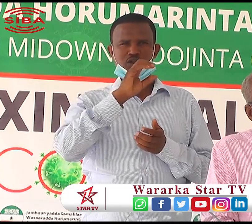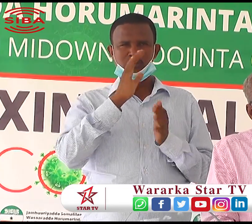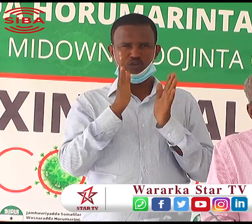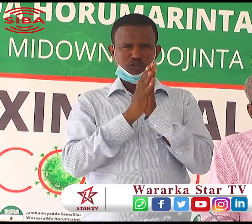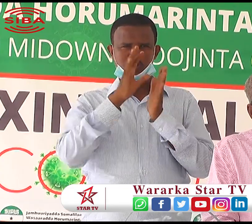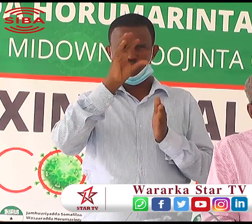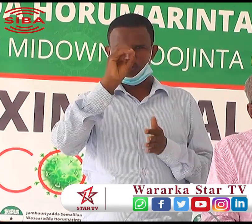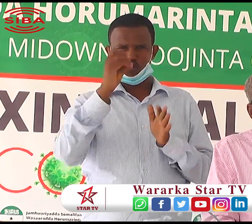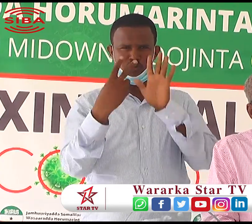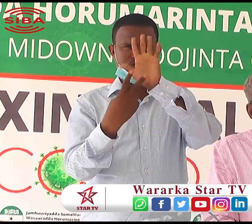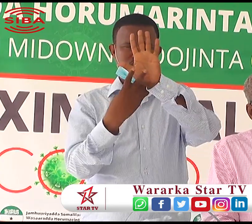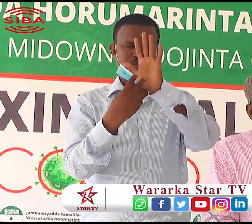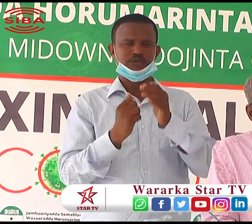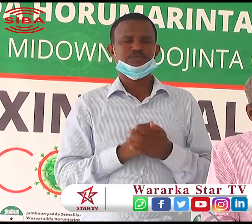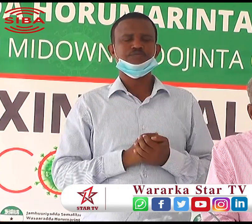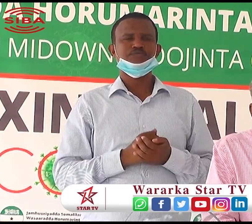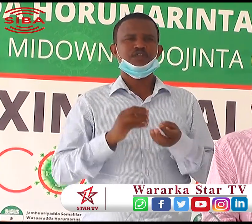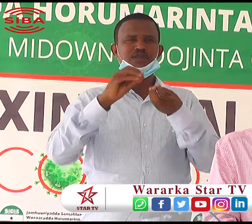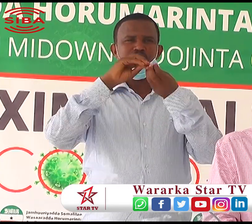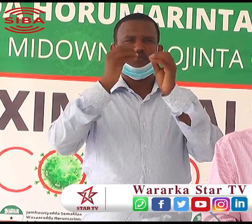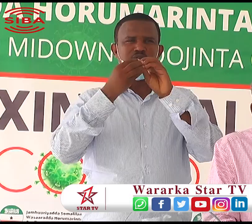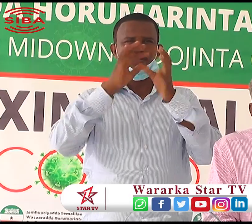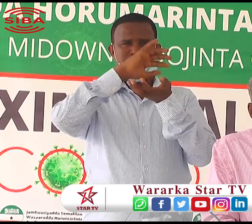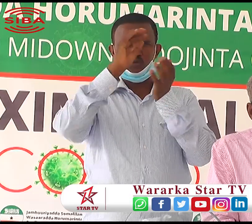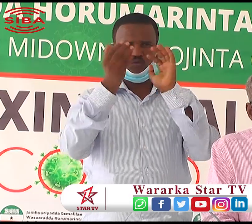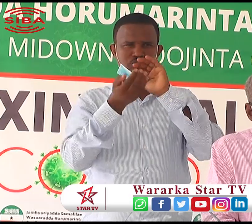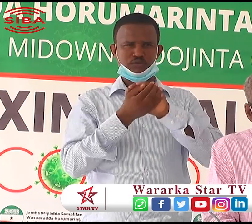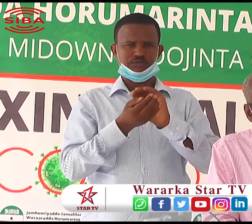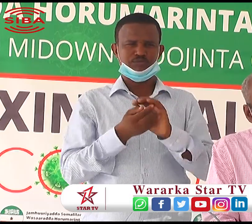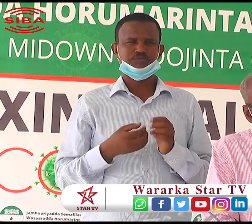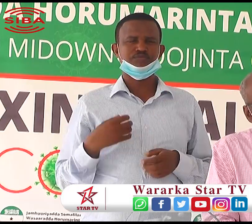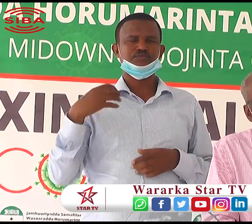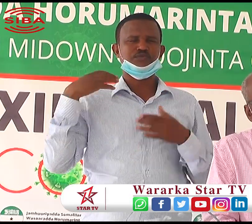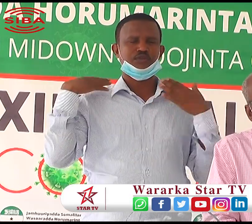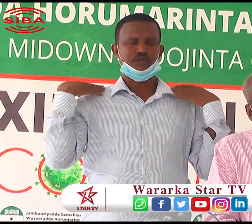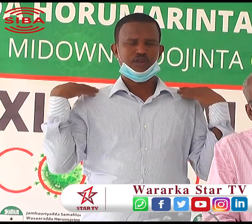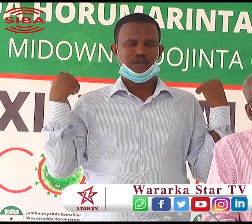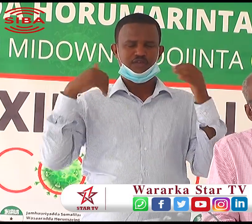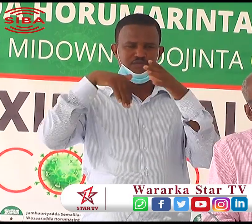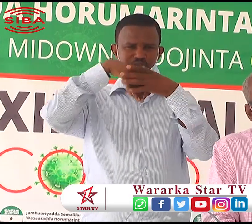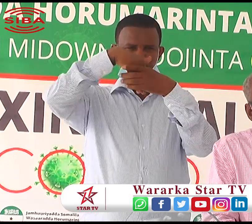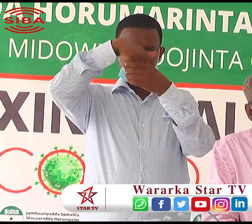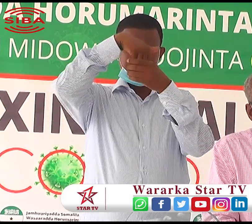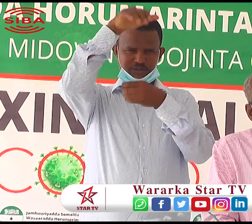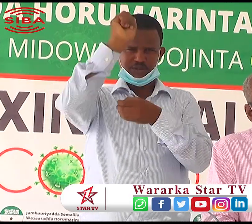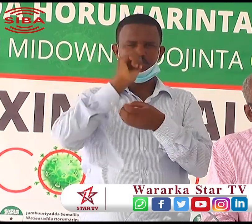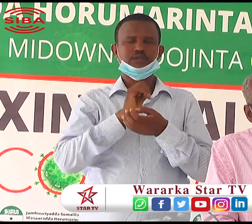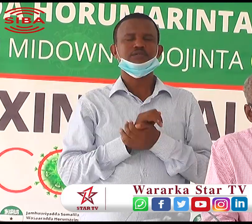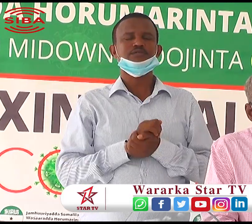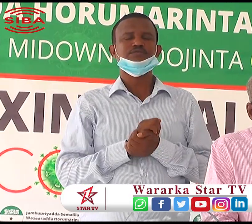tirada guud ee ka baxday meelahan dadka lagu